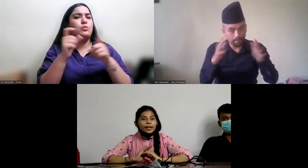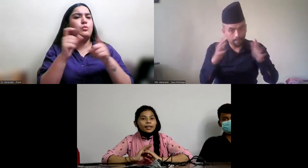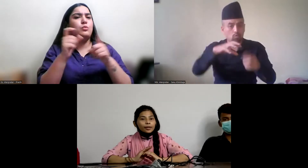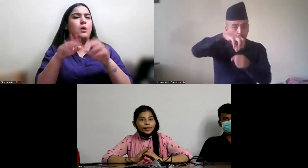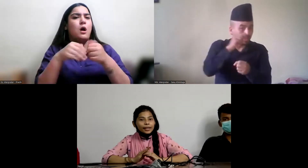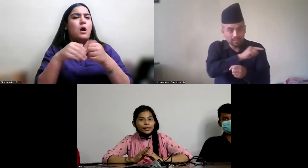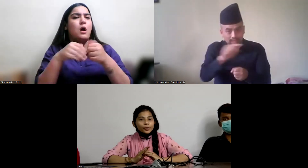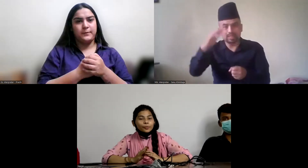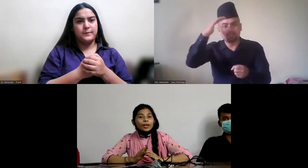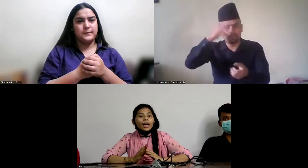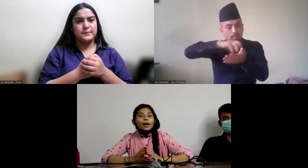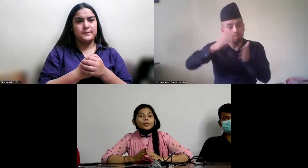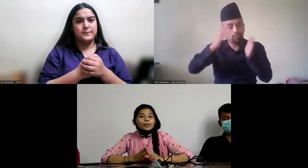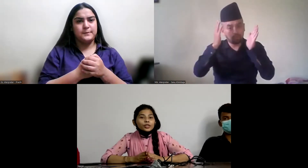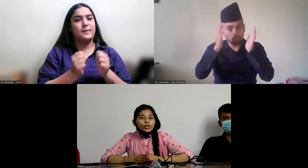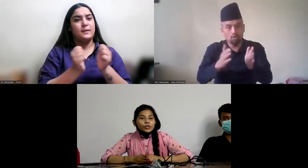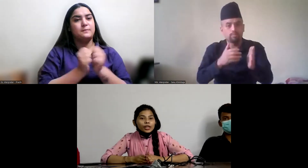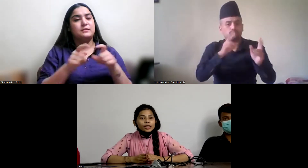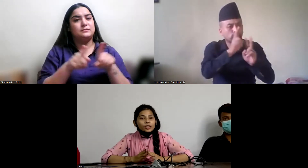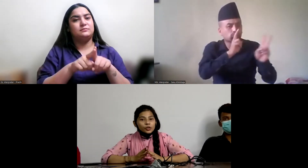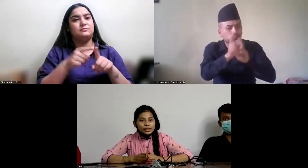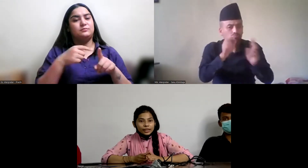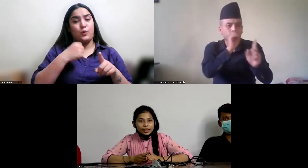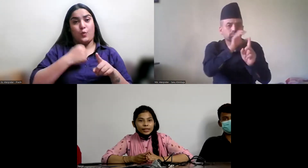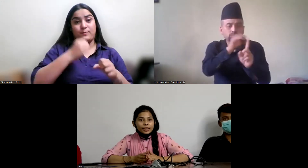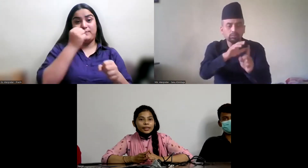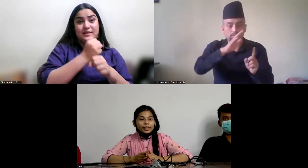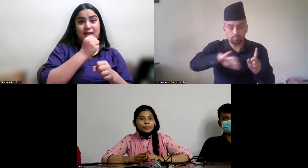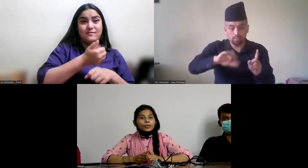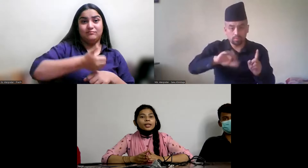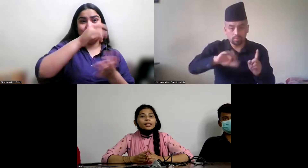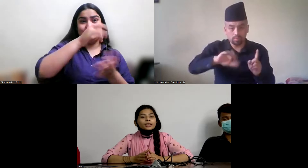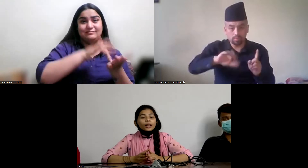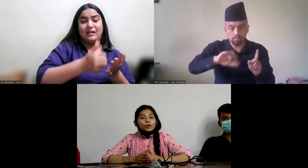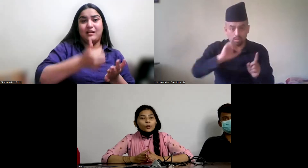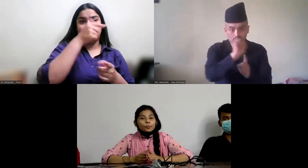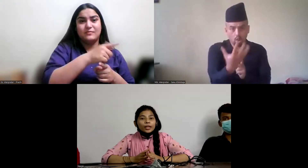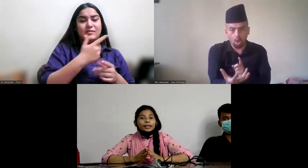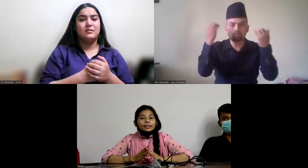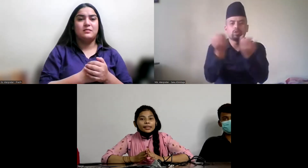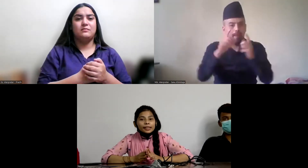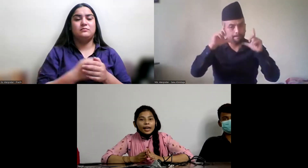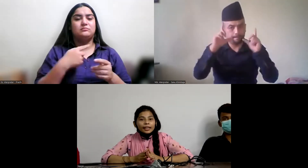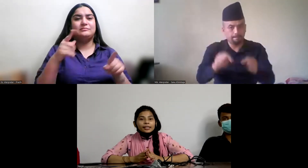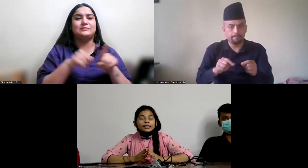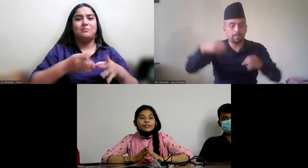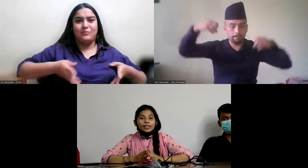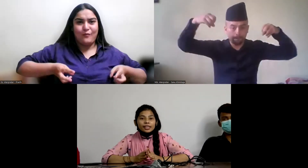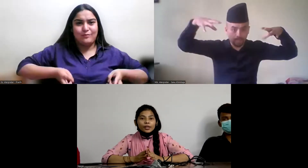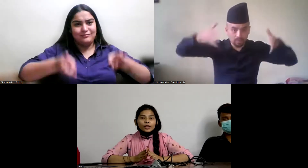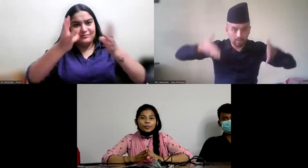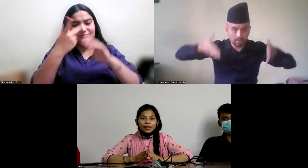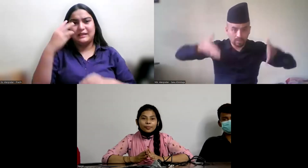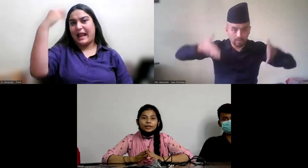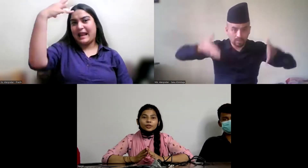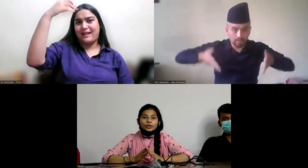तक हमारी कई बैठकें हुई। हमने बच्चों की सुरक्षा सुनिश्चित करने के लिए सड़कों, स्ट्रीट लाइट, सीवेज